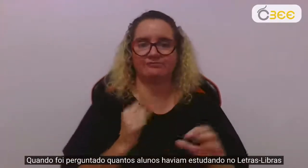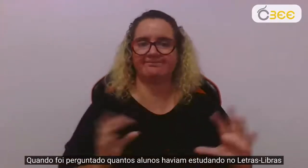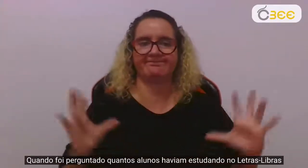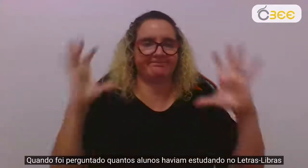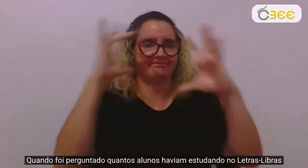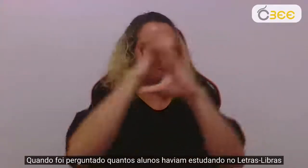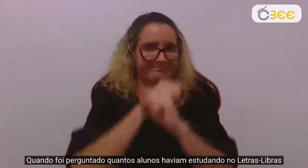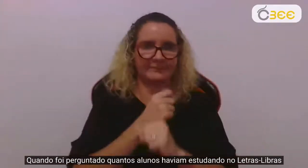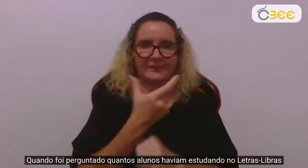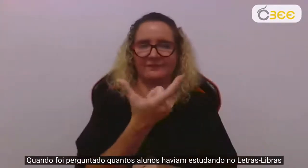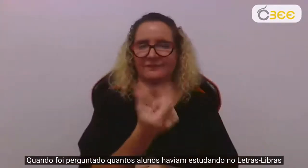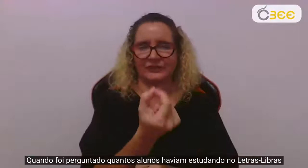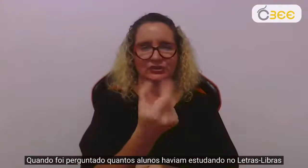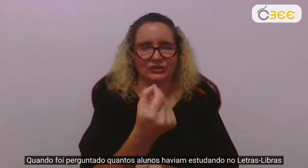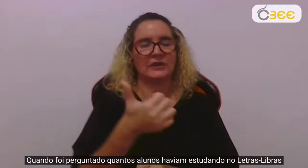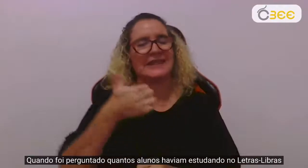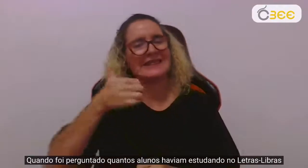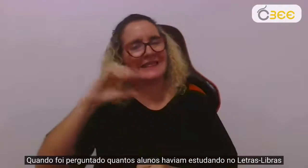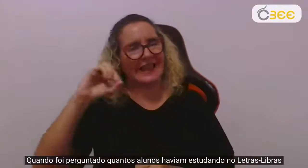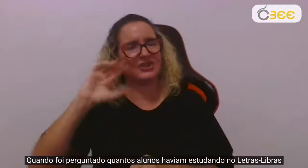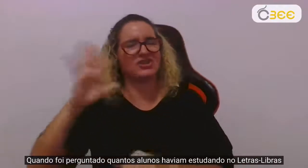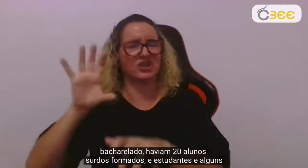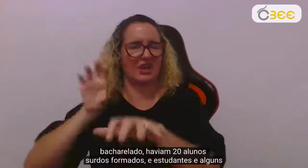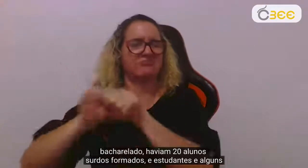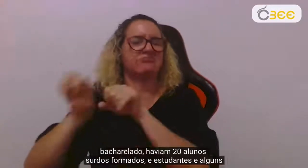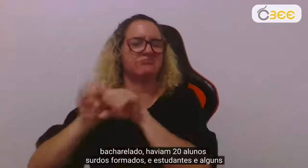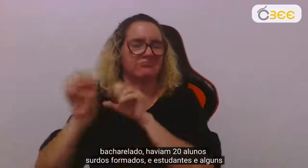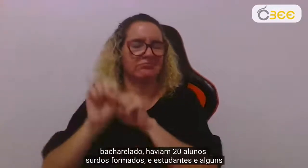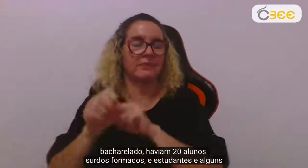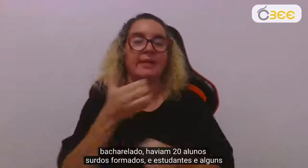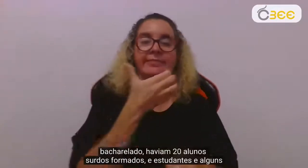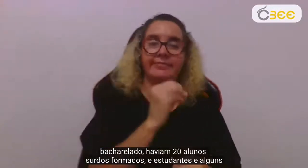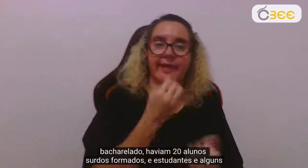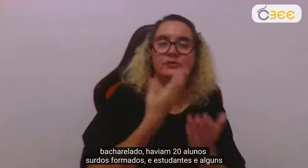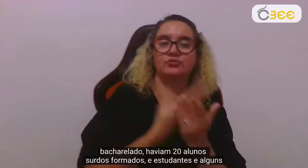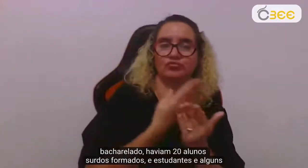haviam estudando no Letras Libras Bacharelado,